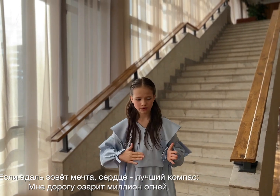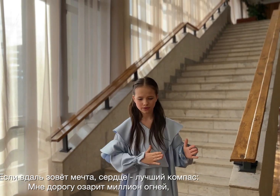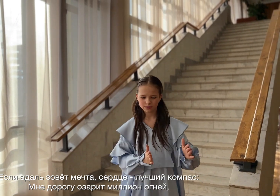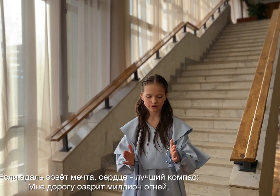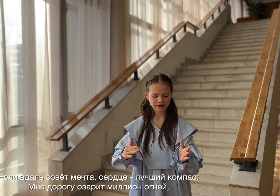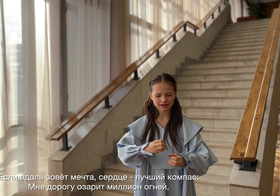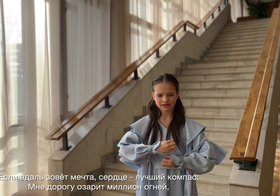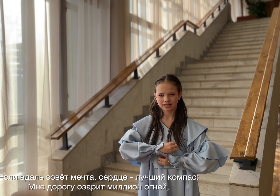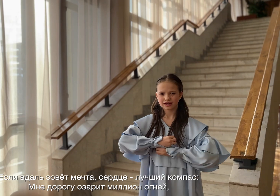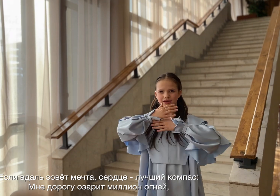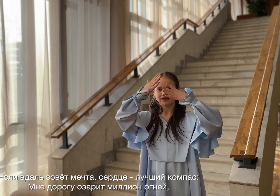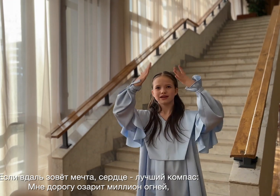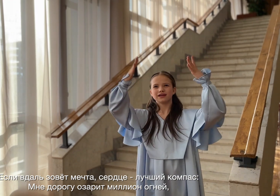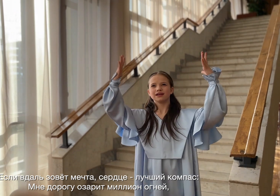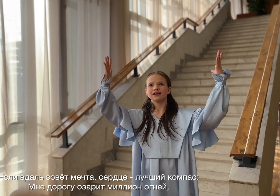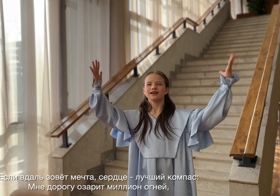дорогу озарит.